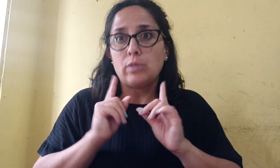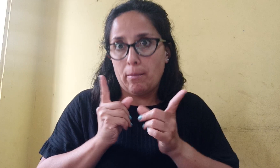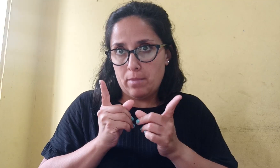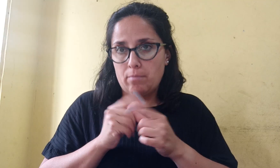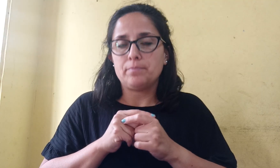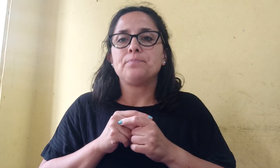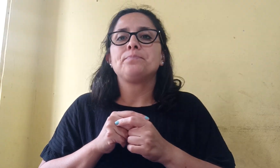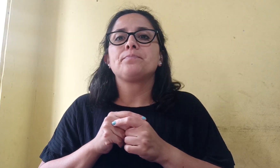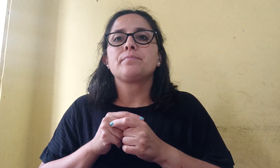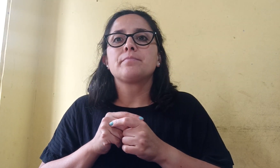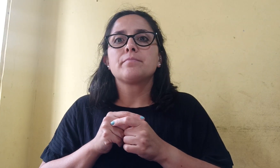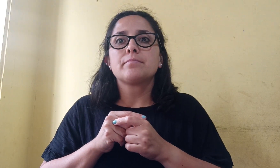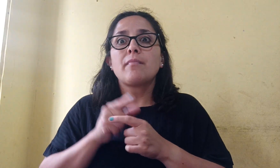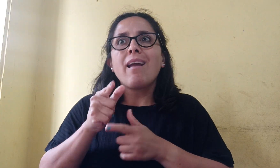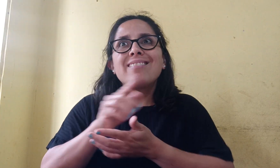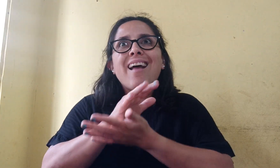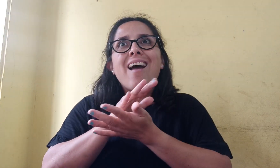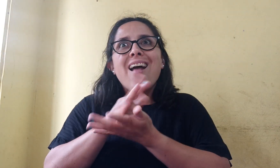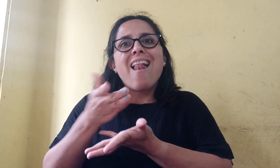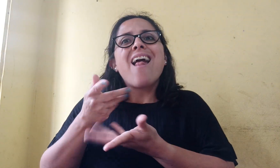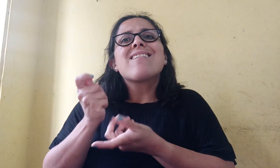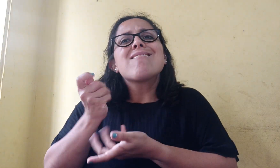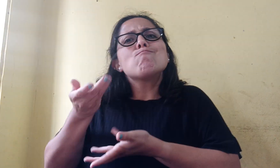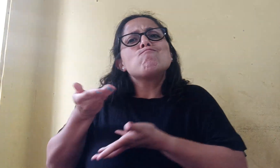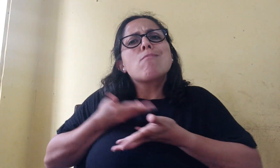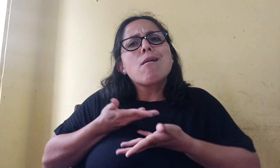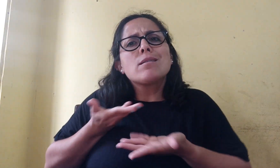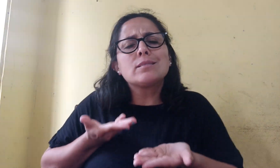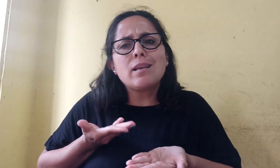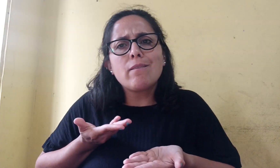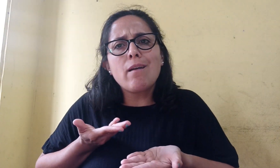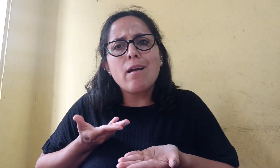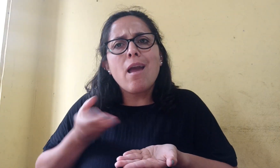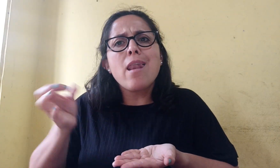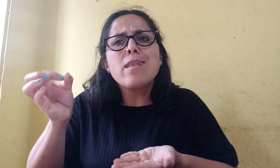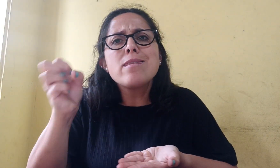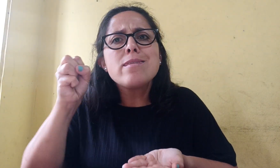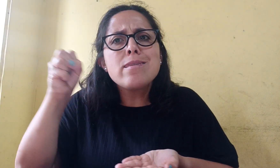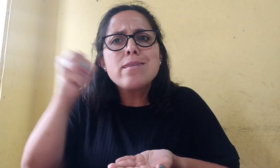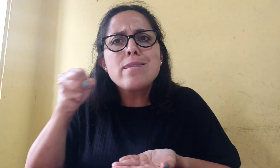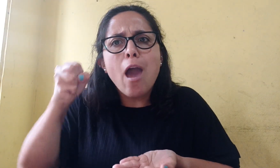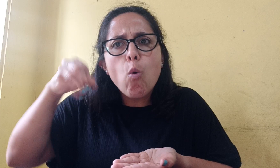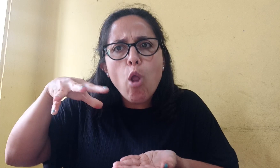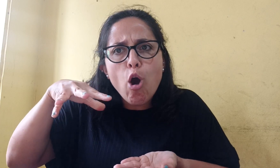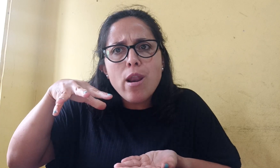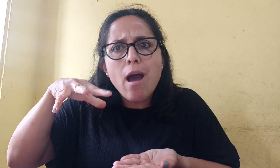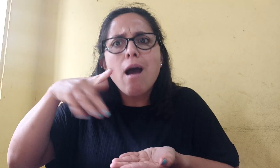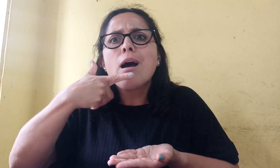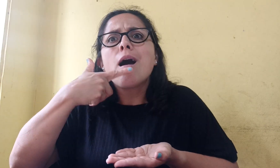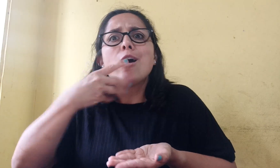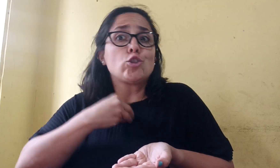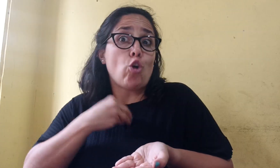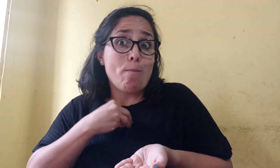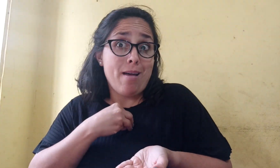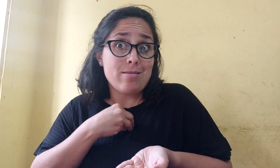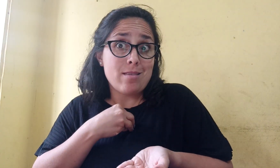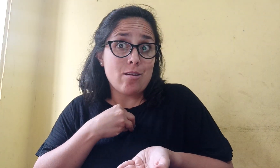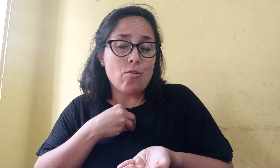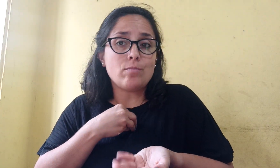Entonces, estos receptores y neuronas somáticos de los órganos de los sentidos, digamos,